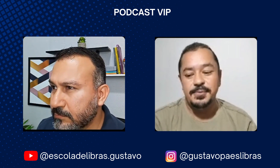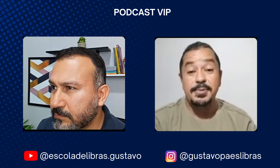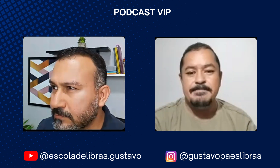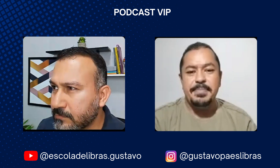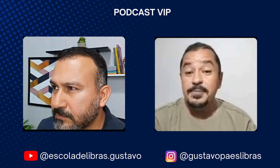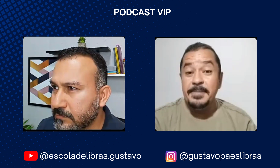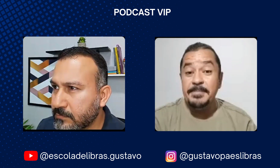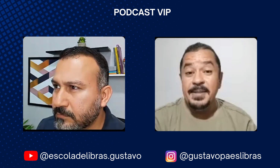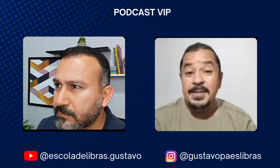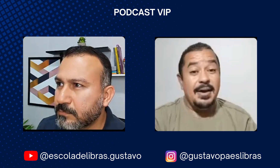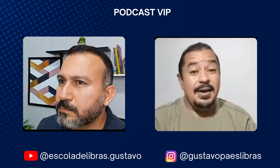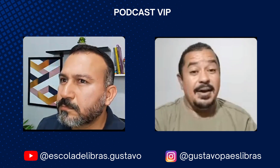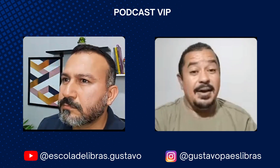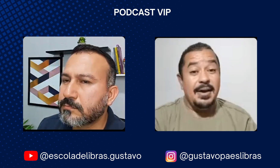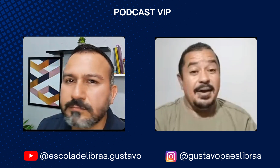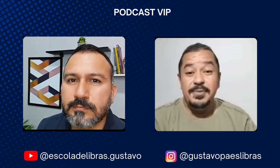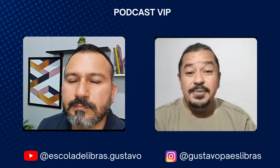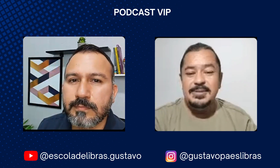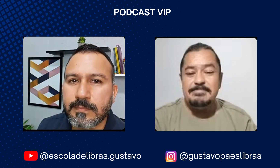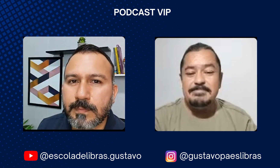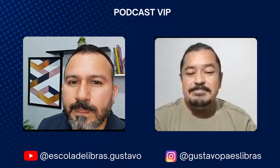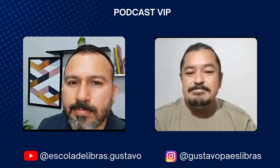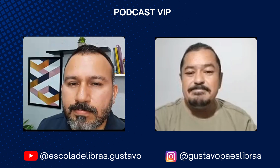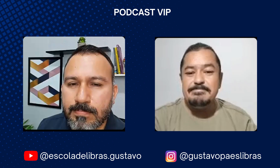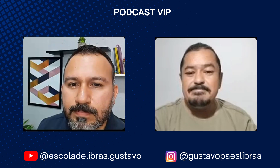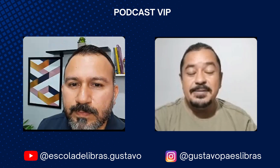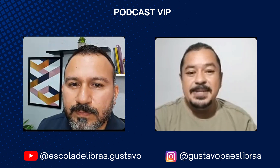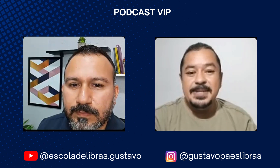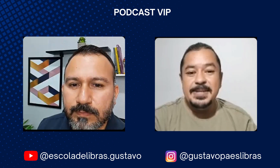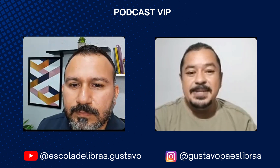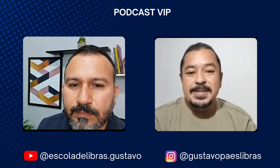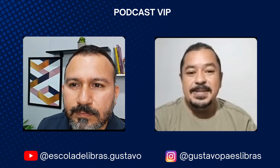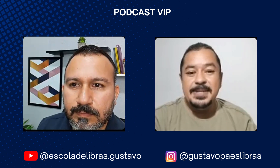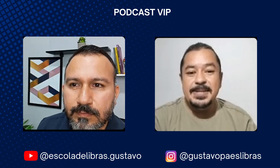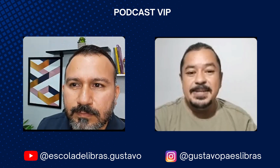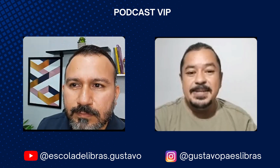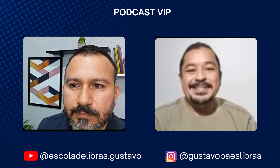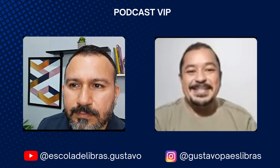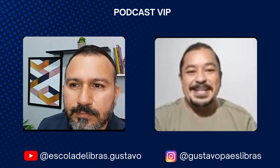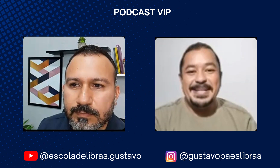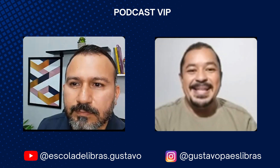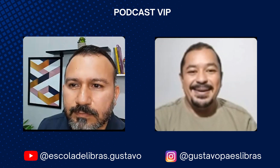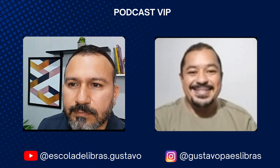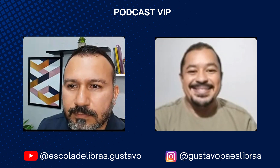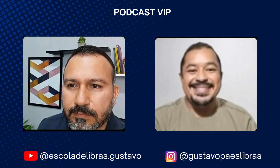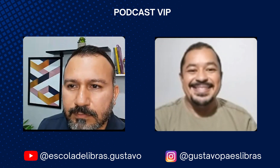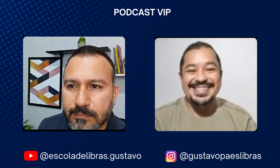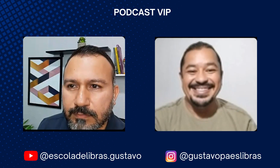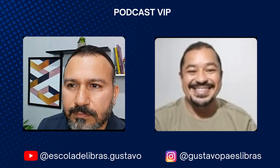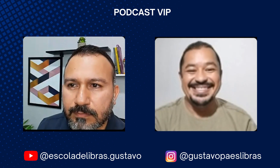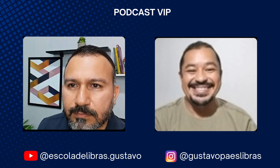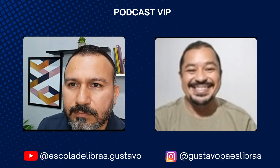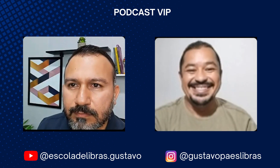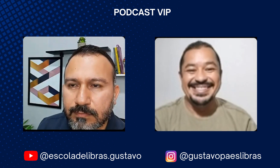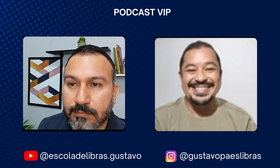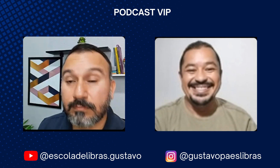uma situação da prefeitura, havia muitos sinais que eu não conhecia. Aí treinei na base,